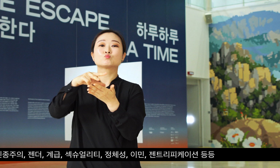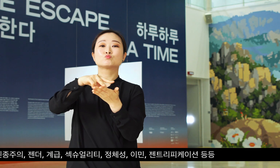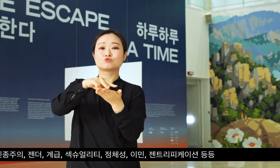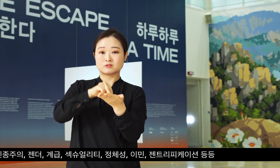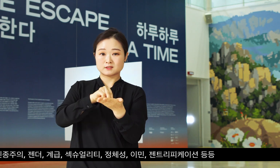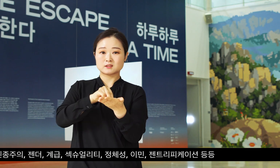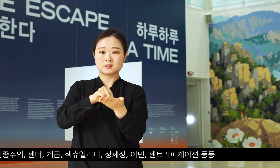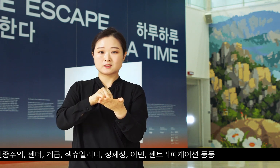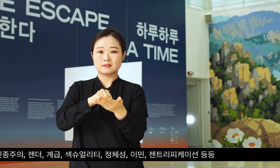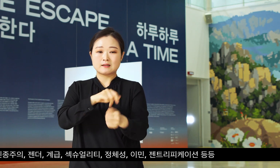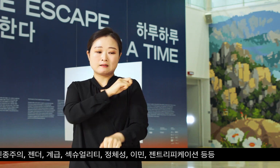계급,